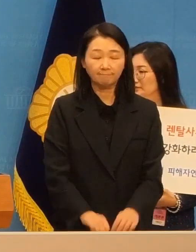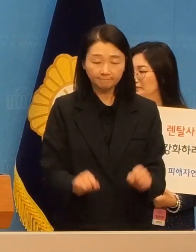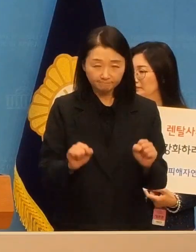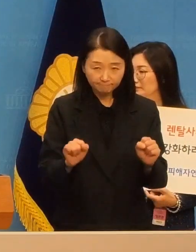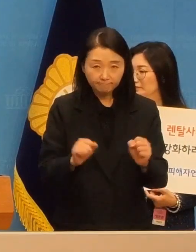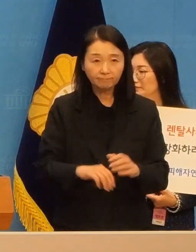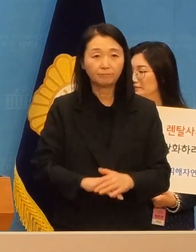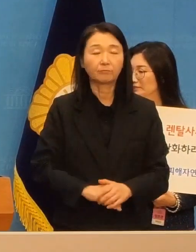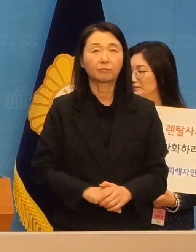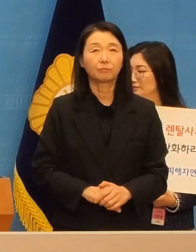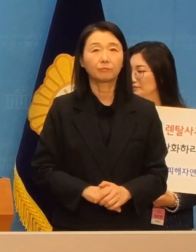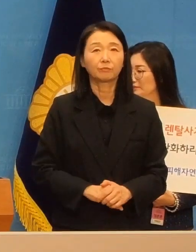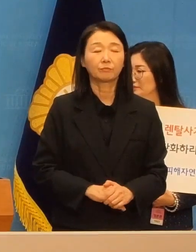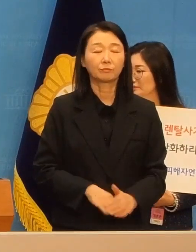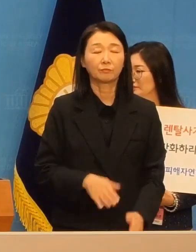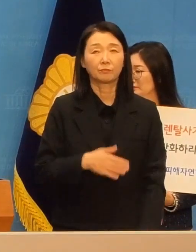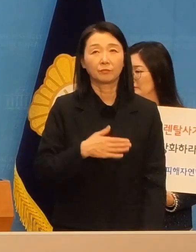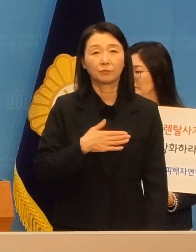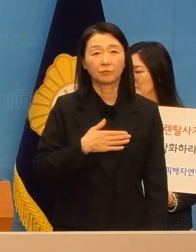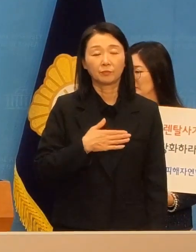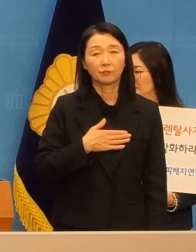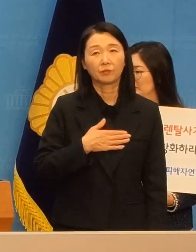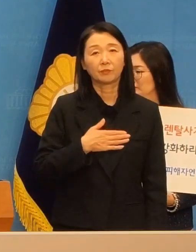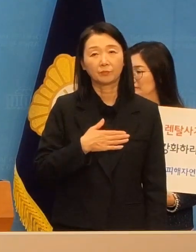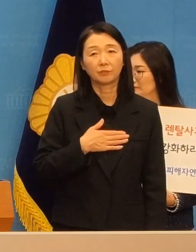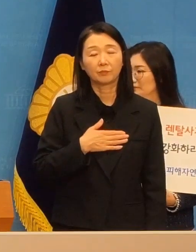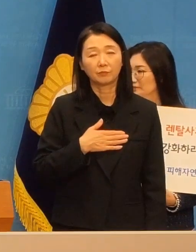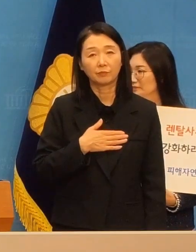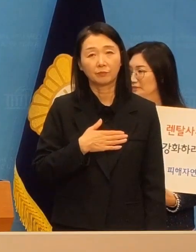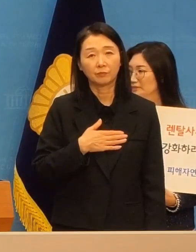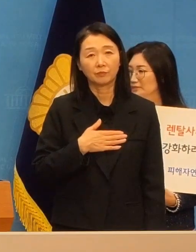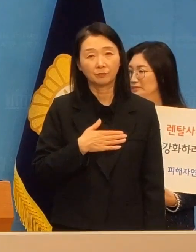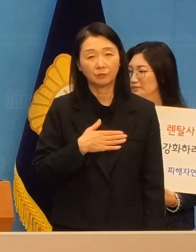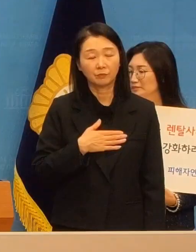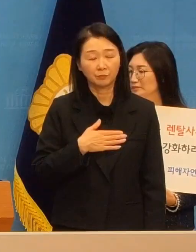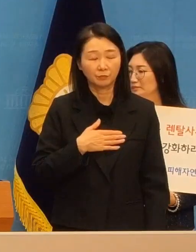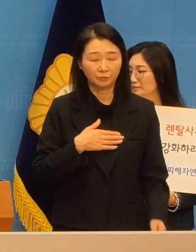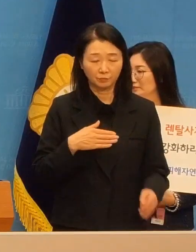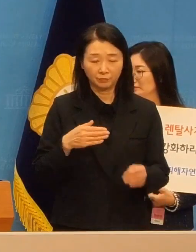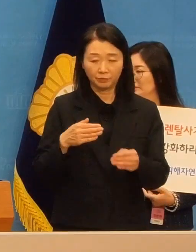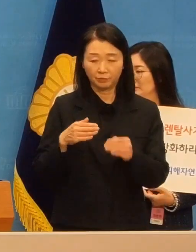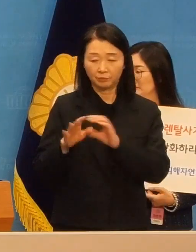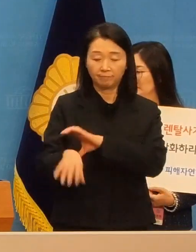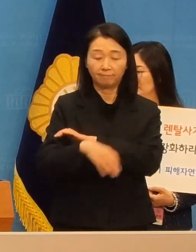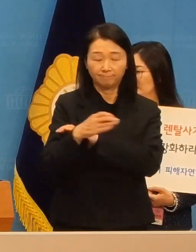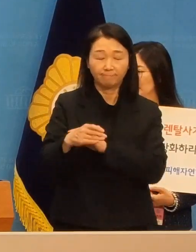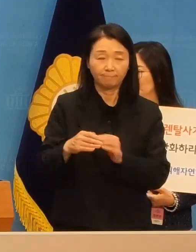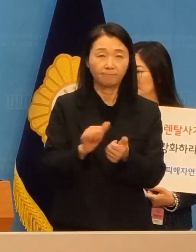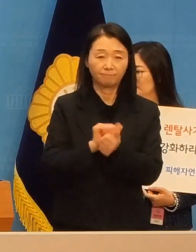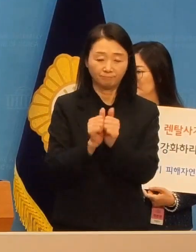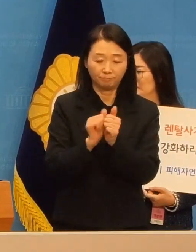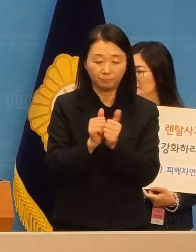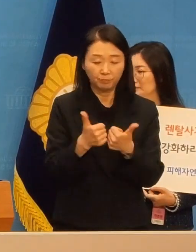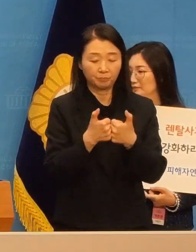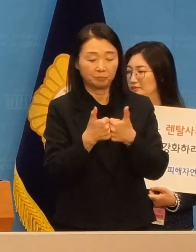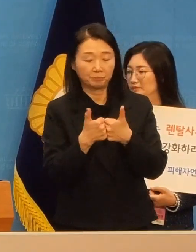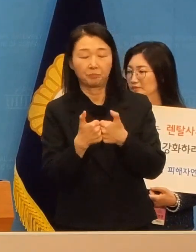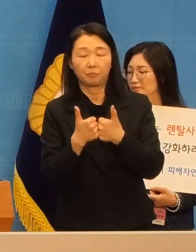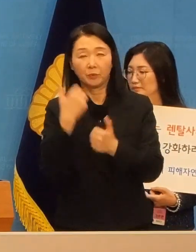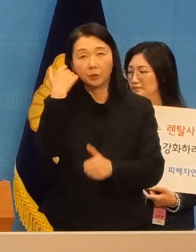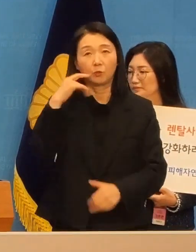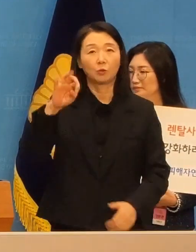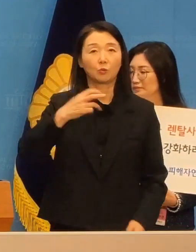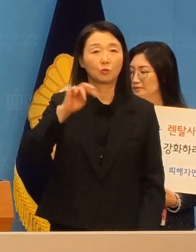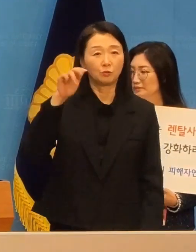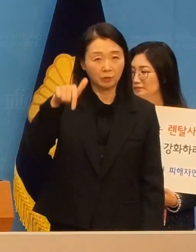안녕하세요. 저는 부실 채무 문제로 내몰린 채무자와 소상공인을 상담해온 롤링주빌리